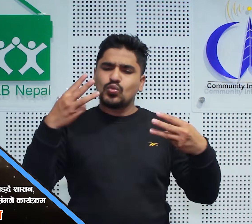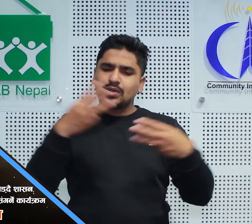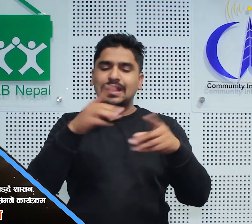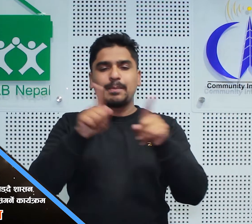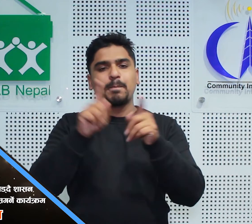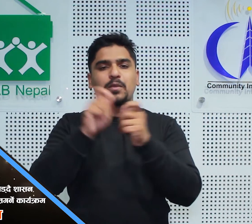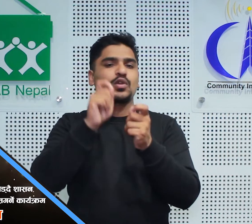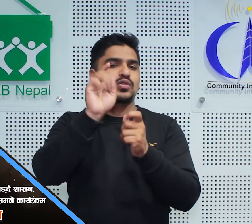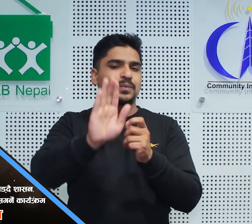बनेका छौँ।